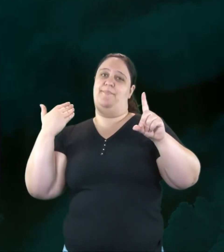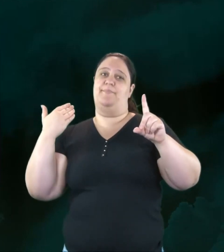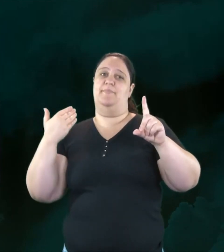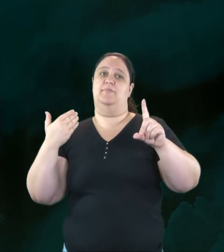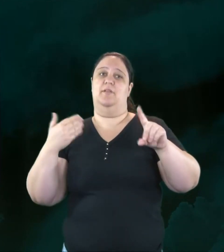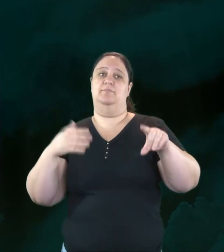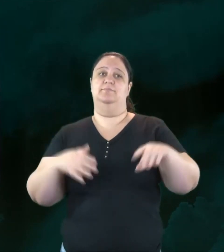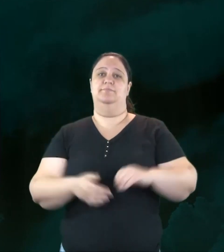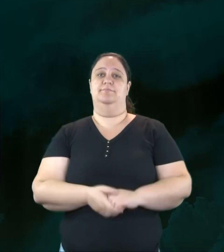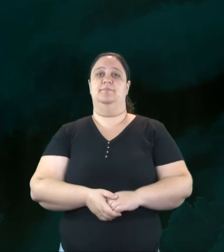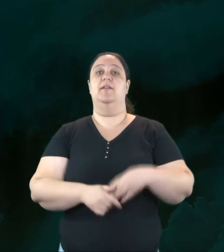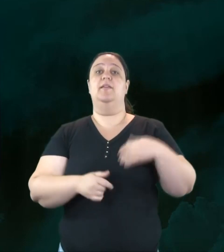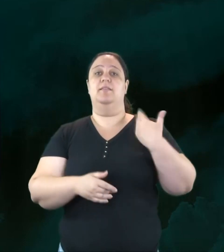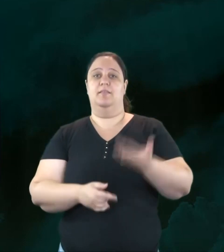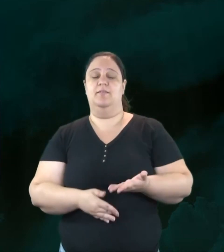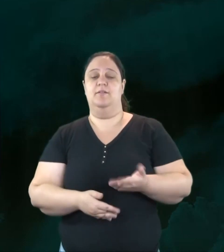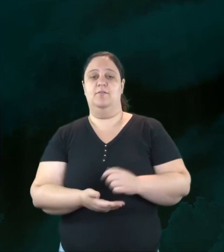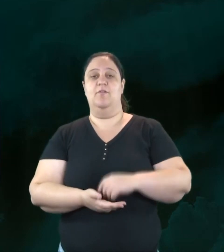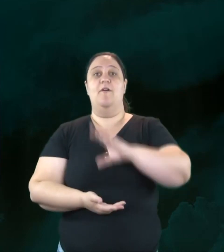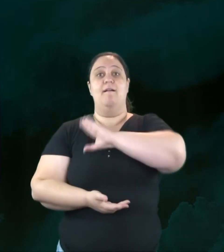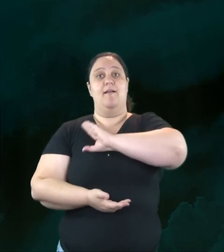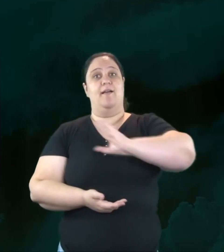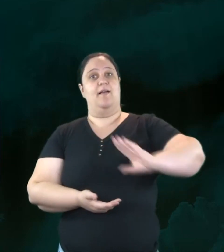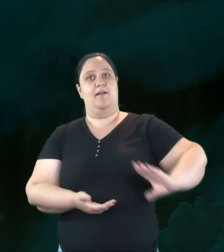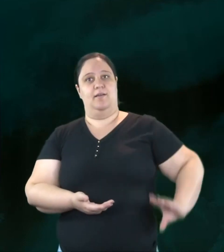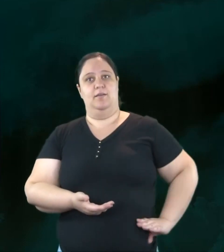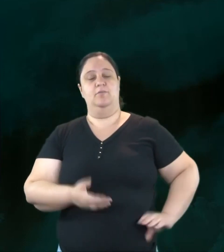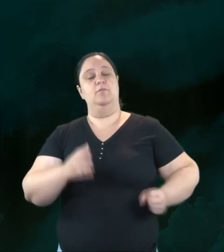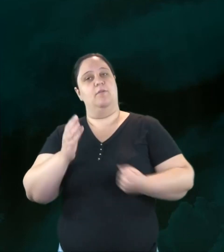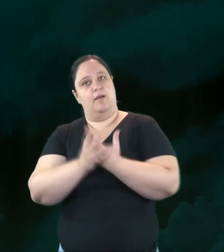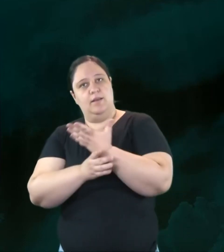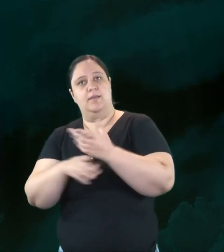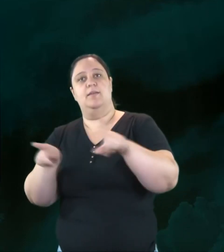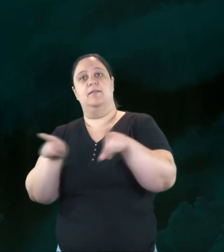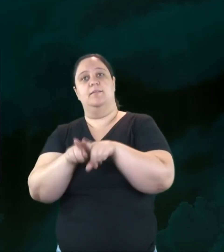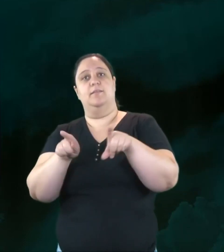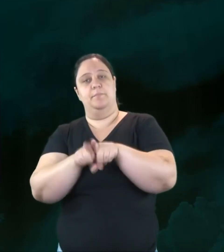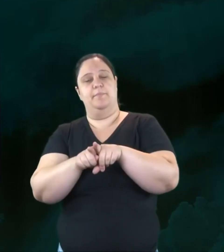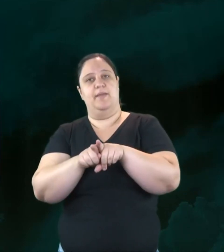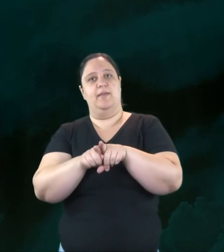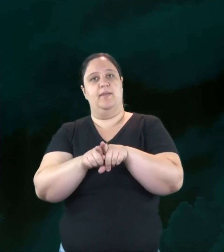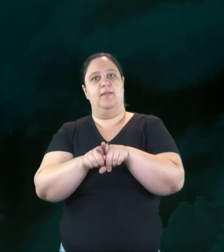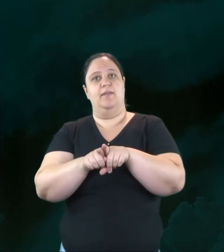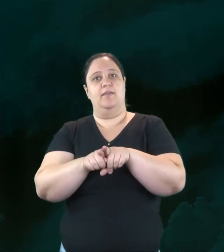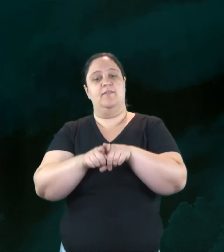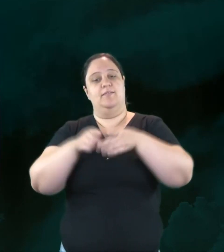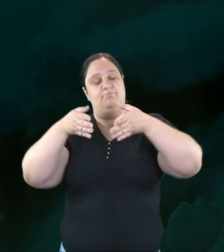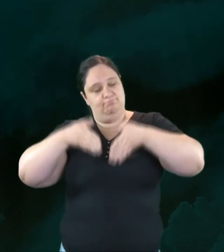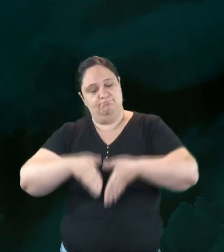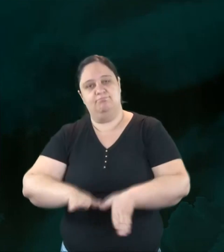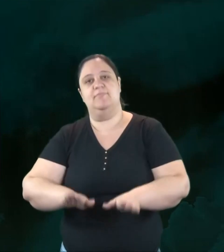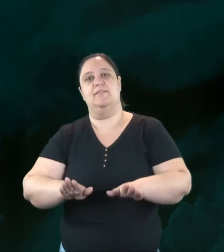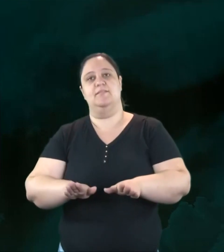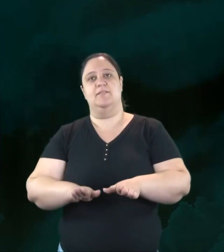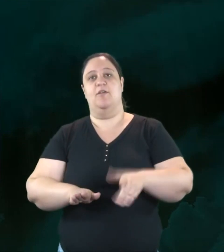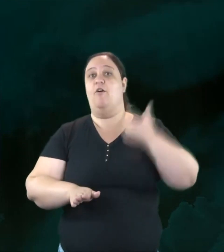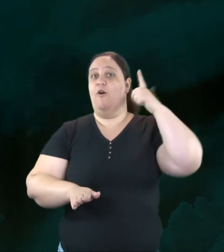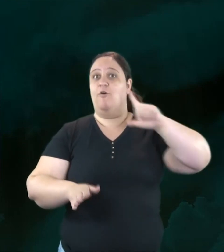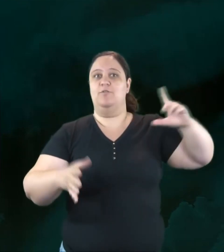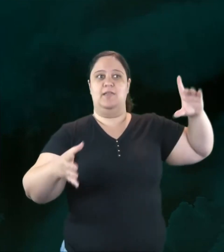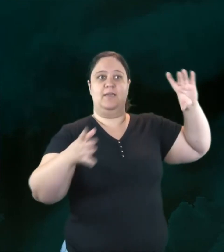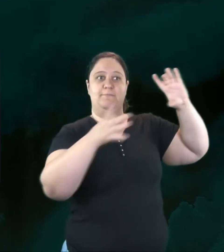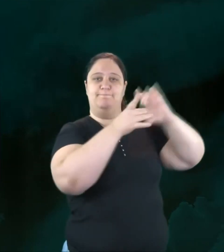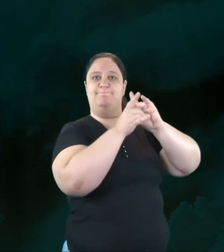criar. Portanto, Cristo, Ele é tanto Criador e tanto criatura. Ele é o único que consegue fazer essa